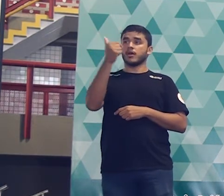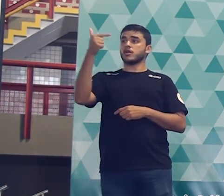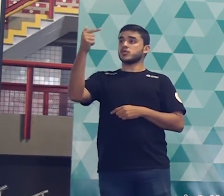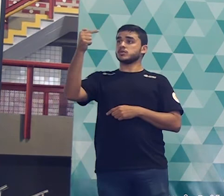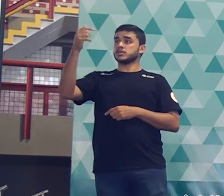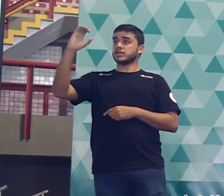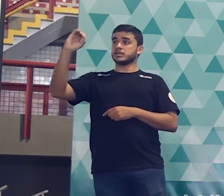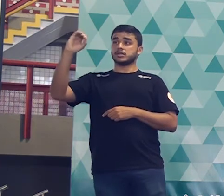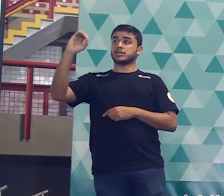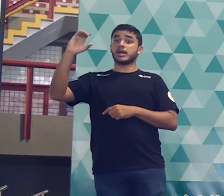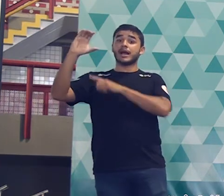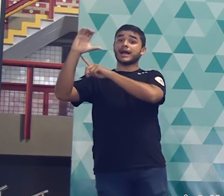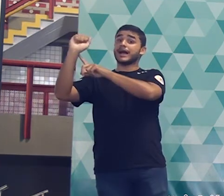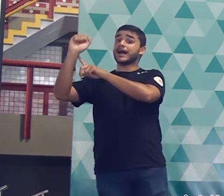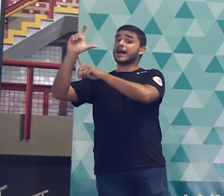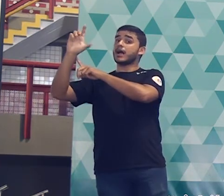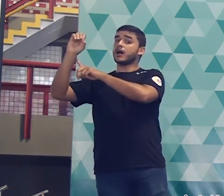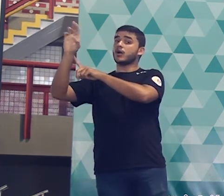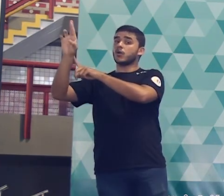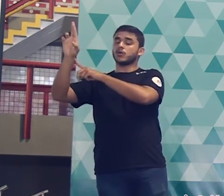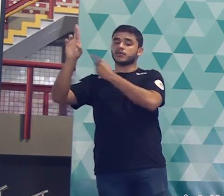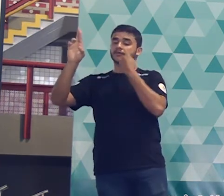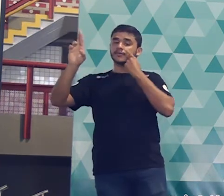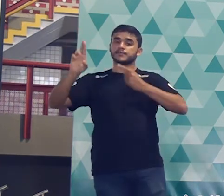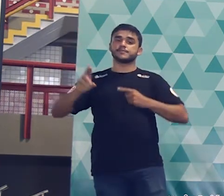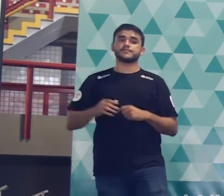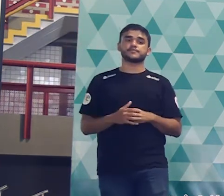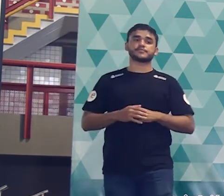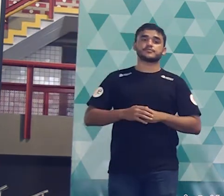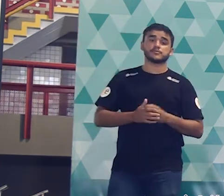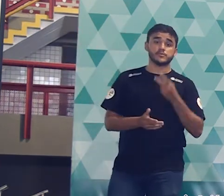270. A questão pediu para ser liberado quanto de calor?